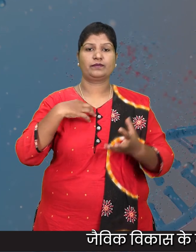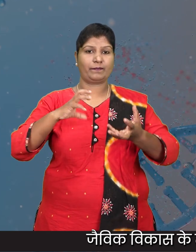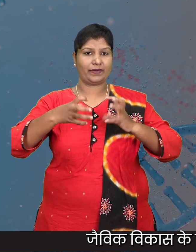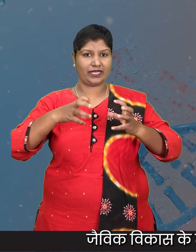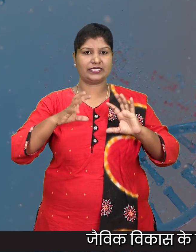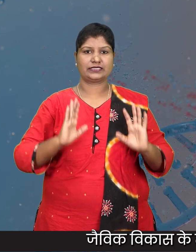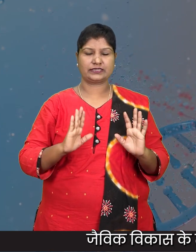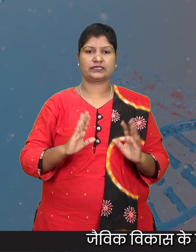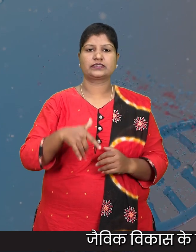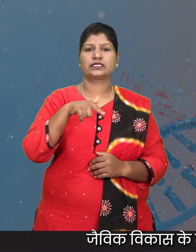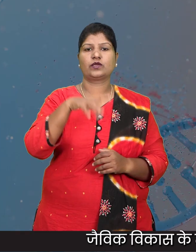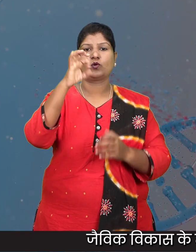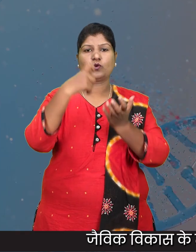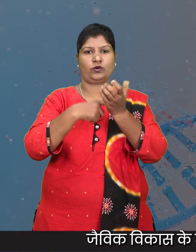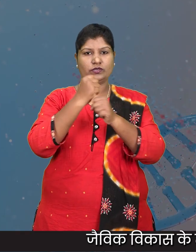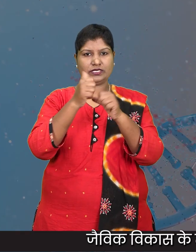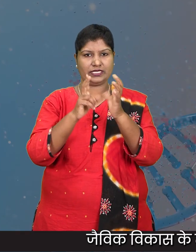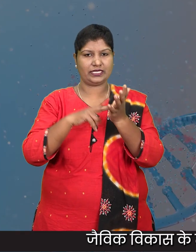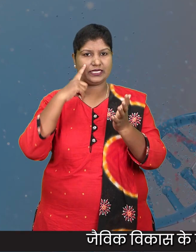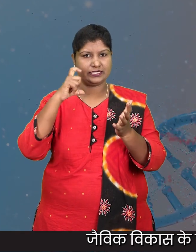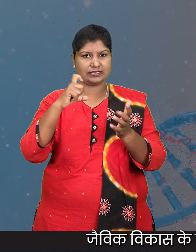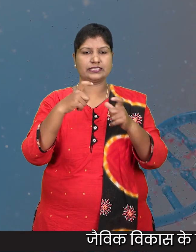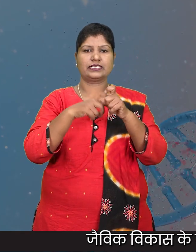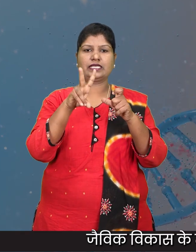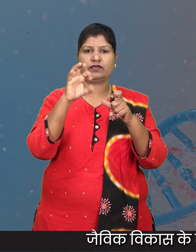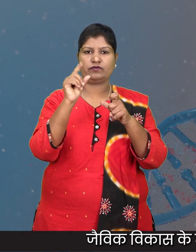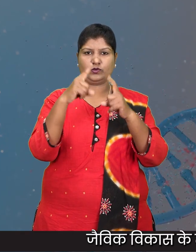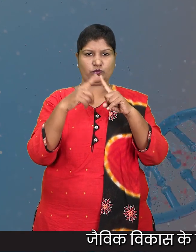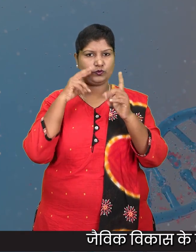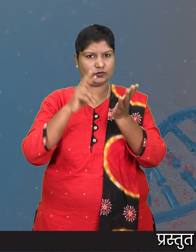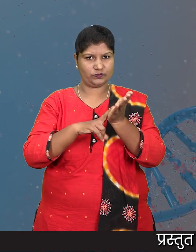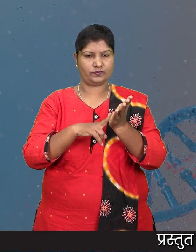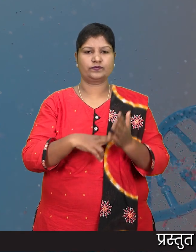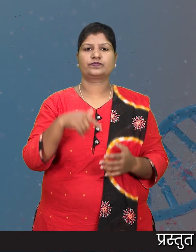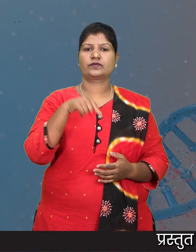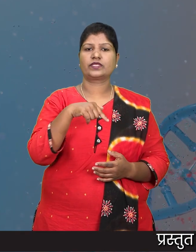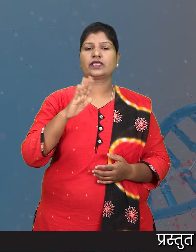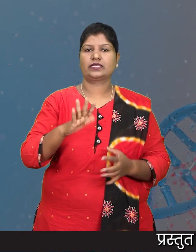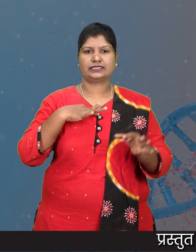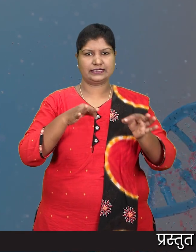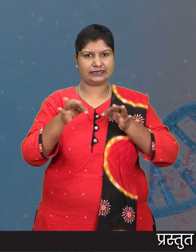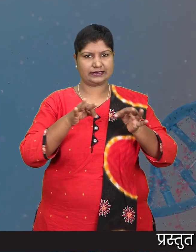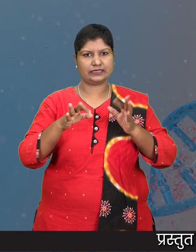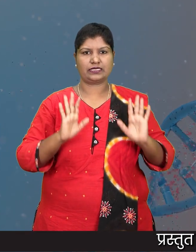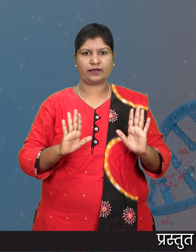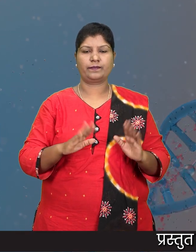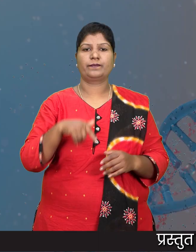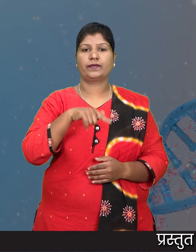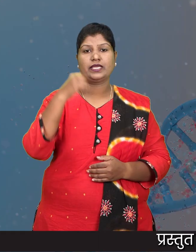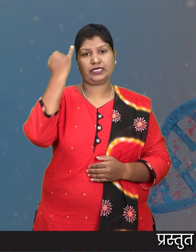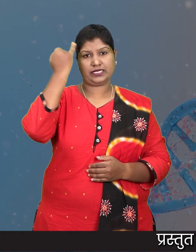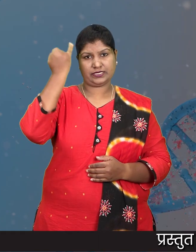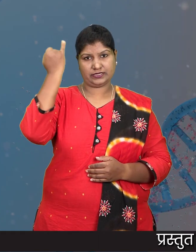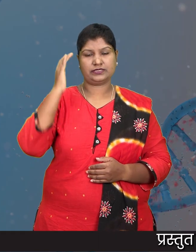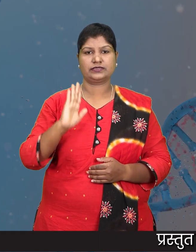जैविक विकास के तंत्र को समय समय पर वैज्ञानिकों द्वारा प्रस्तुत विचारों द्वारा समझाया गया